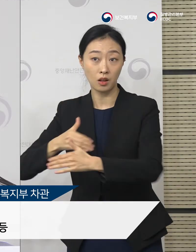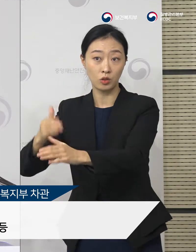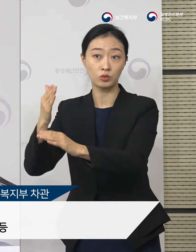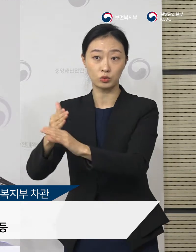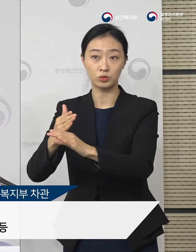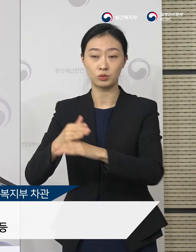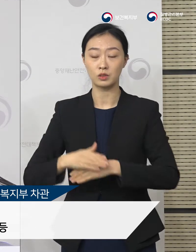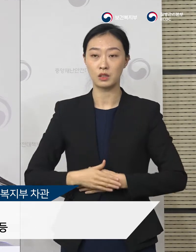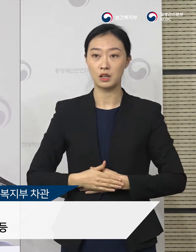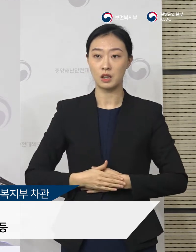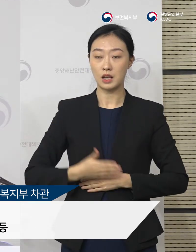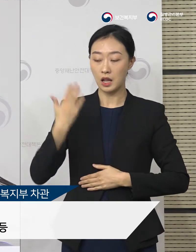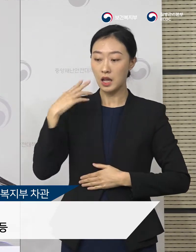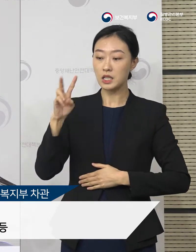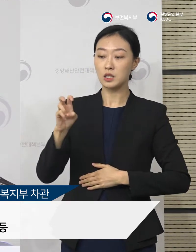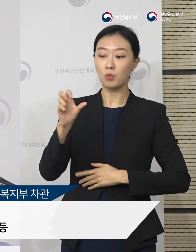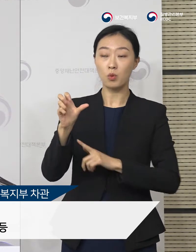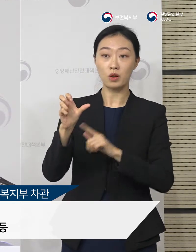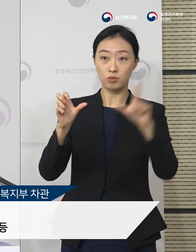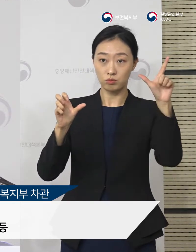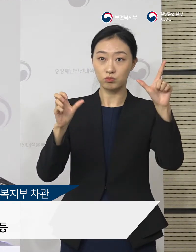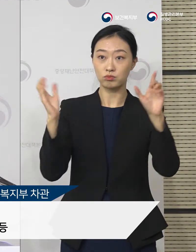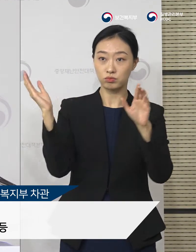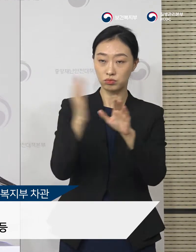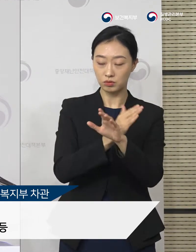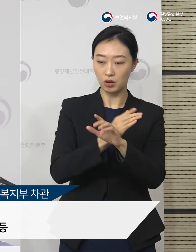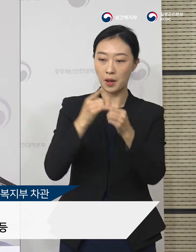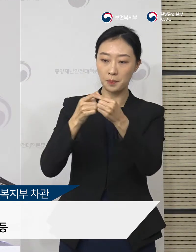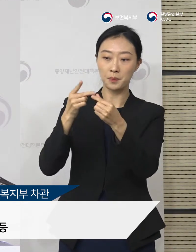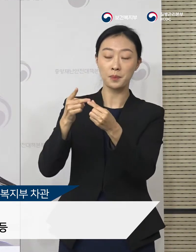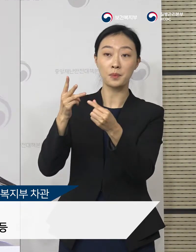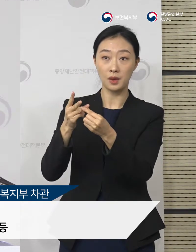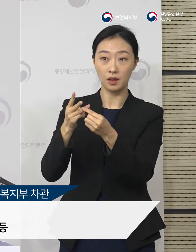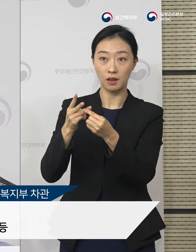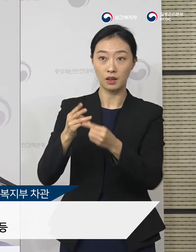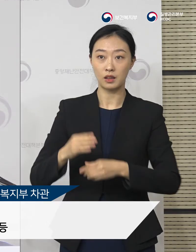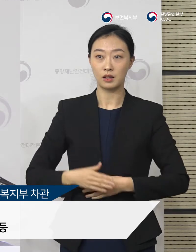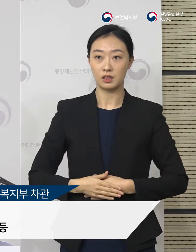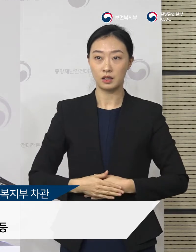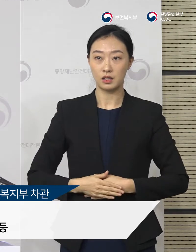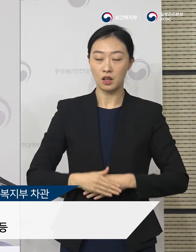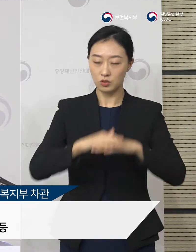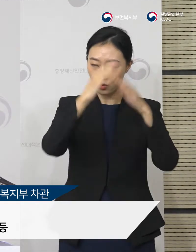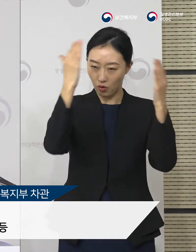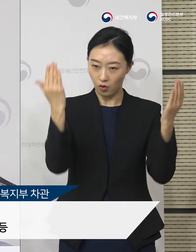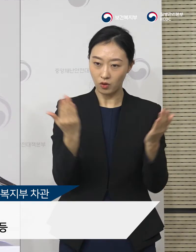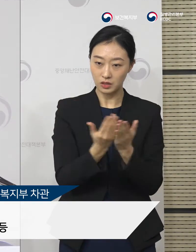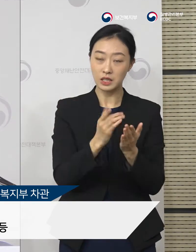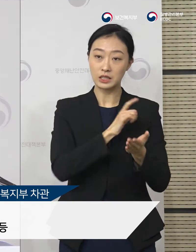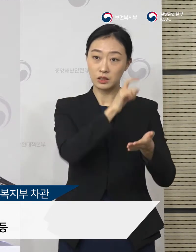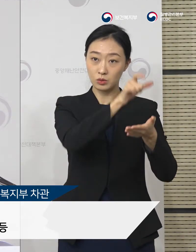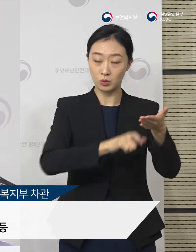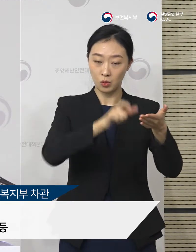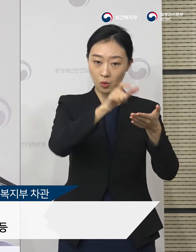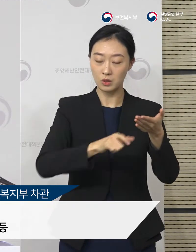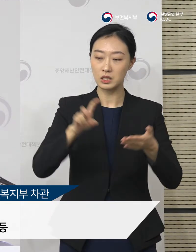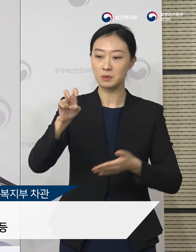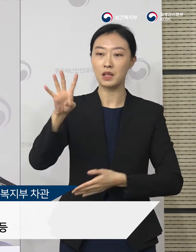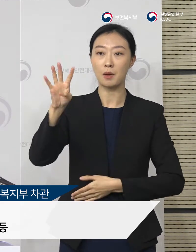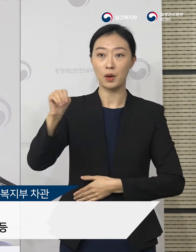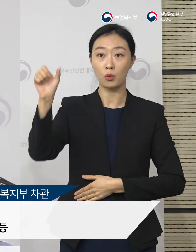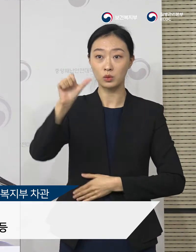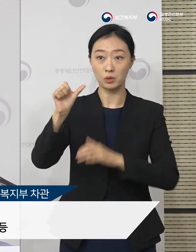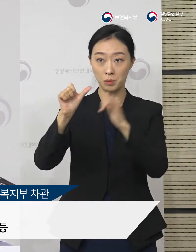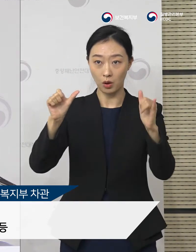지난 25일부터 총 3차례에 걸쳐 신천지 교회 전체 신도 24만 5천 명과 교육생